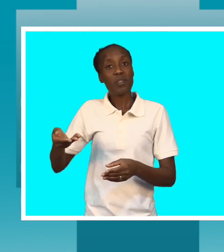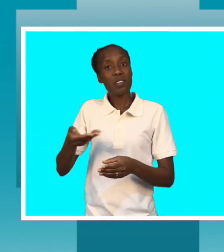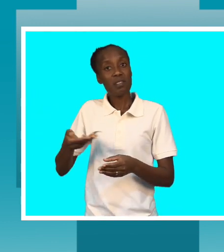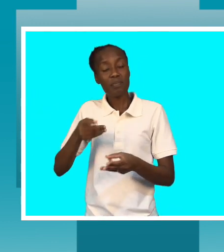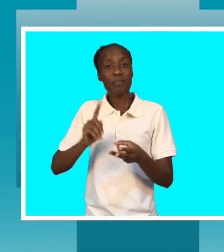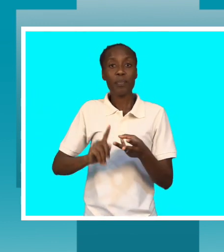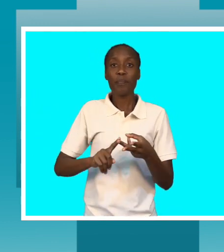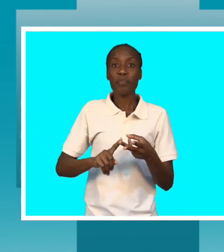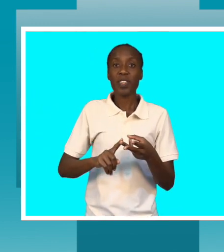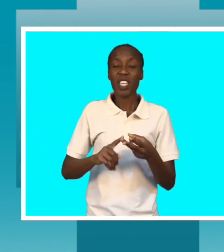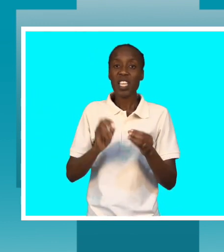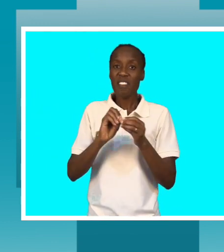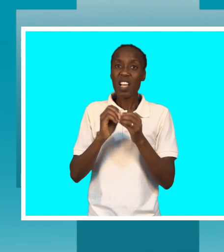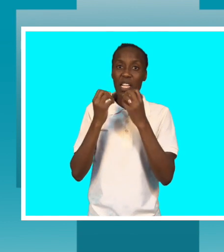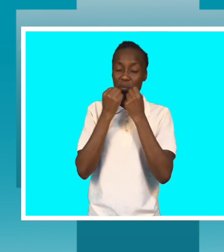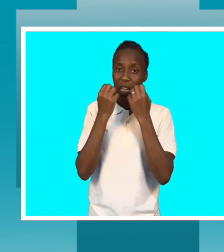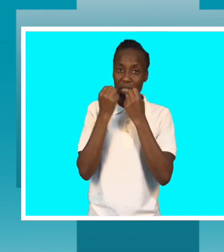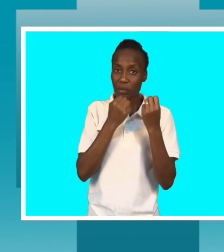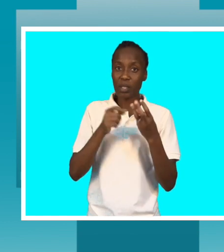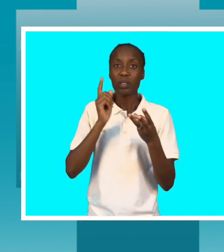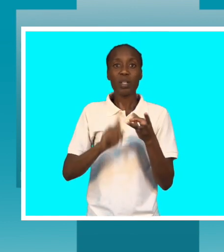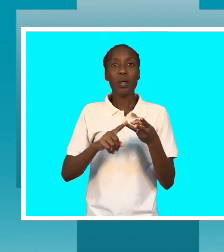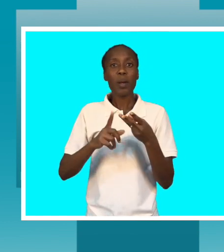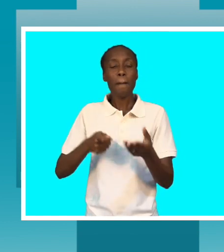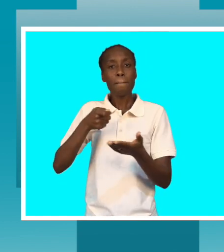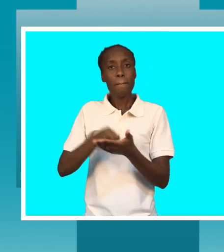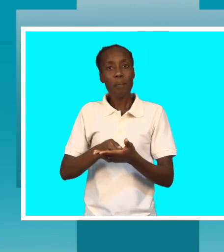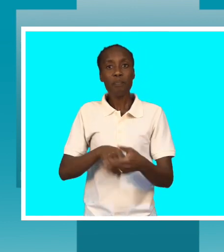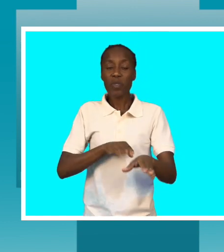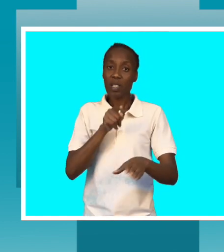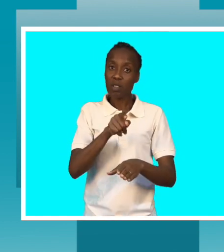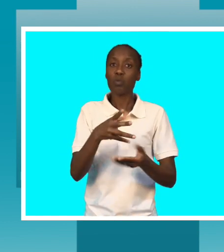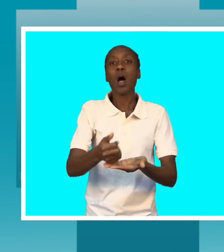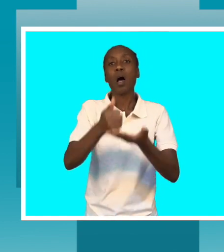milho, costumo conseguir para comprar por causa dessa máquina, costumo me ajudar.